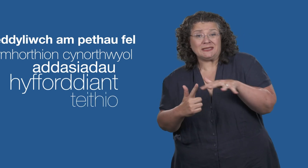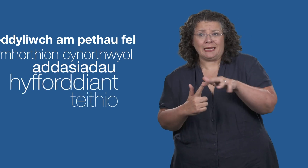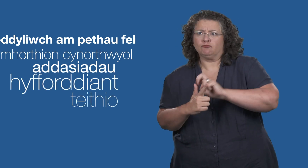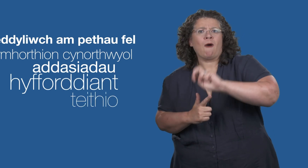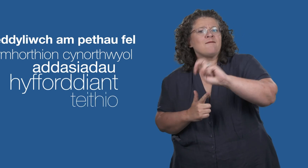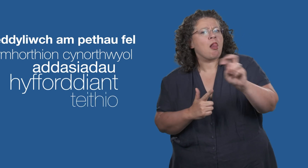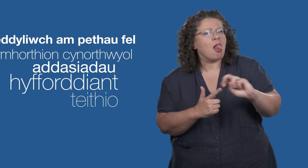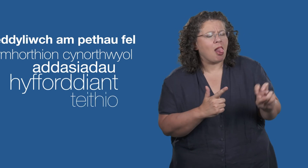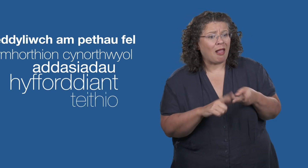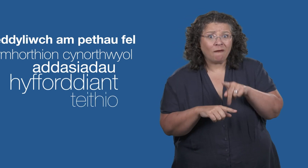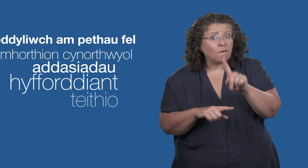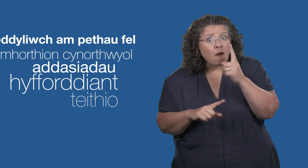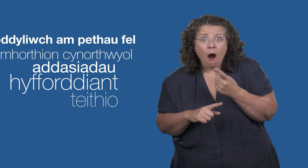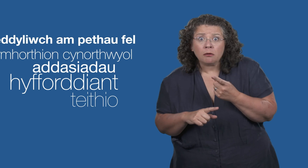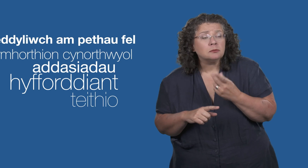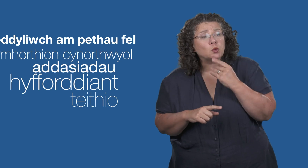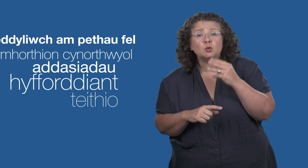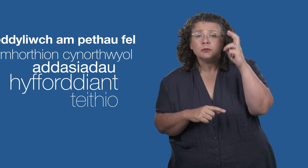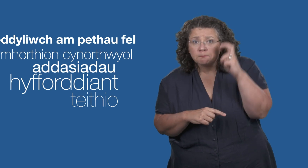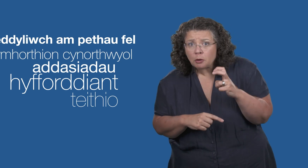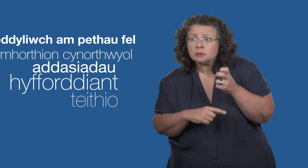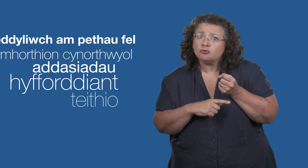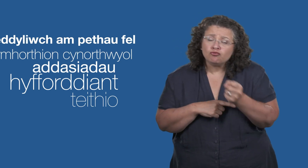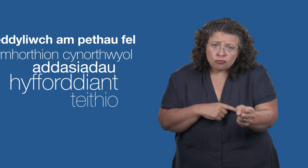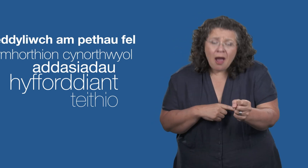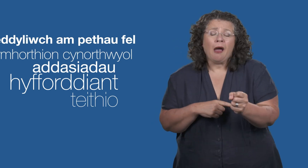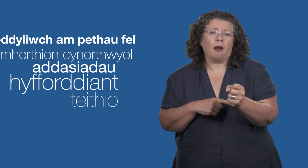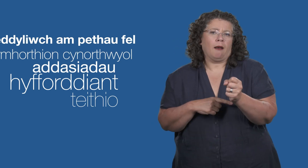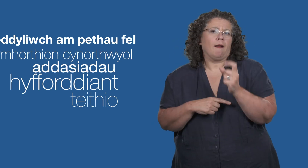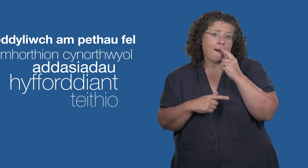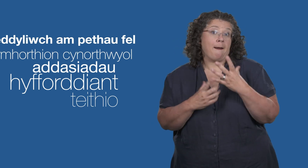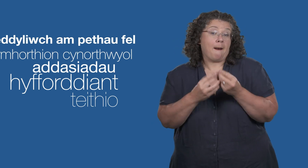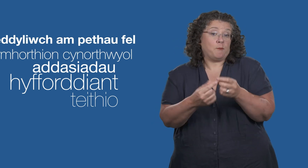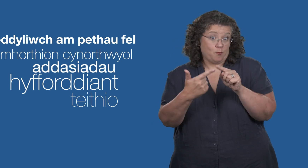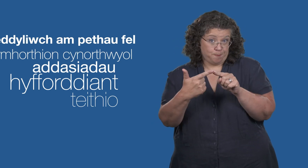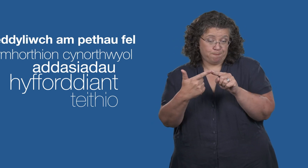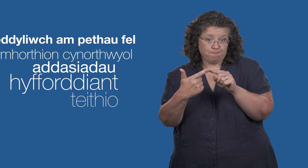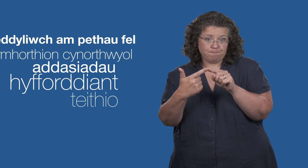Teithio o amgylch yr etholaeth os na allwch ddefnyddio trafnidiaeth gyhoeddus.